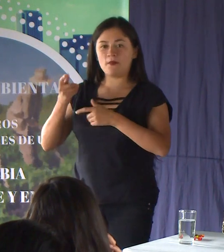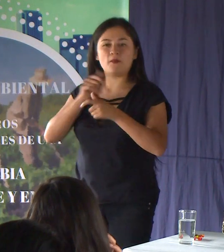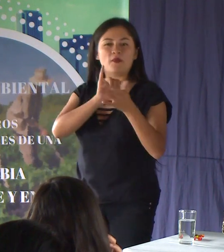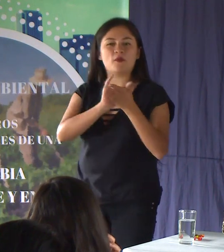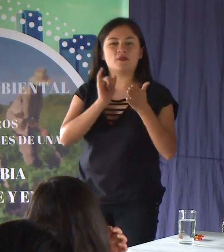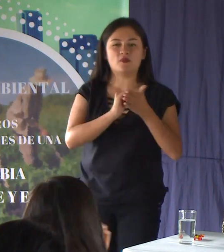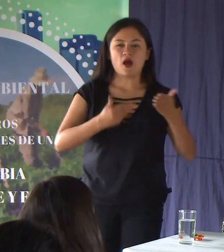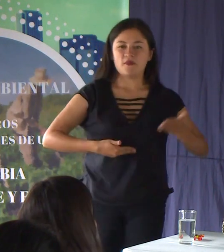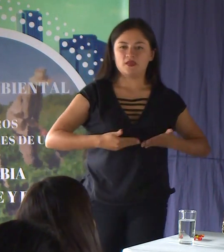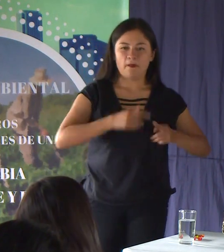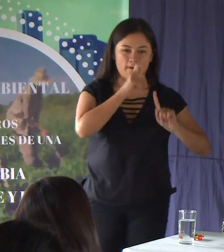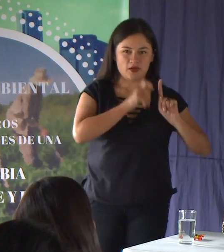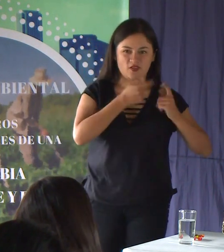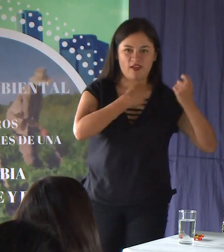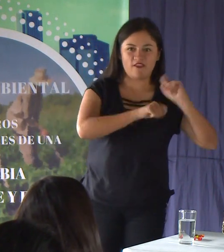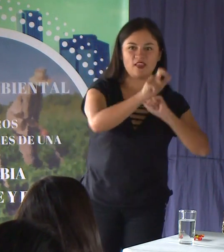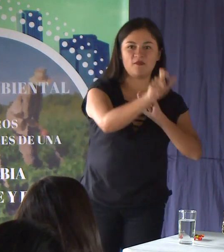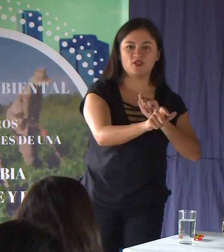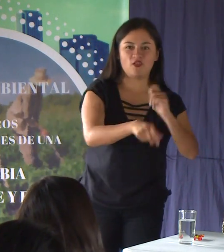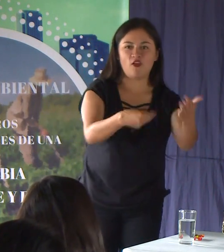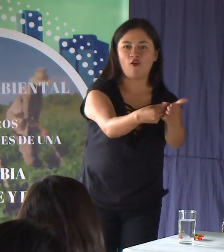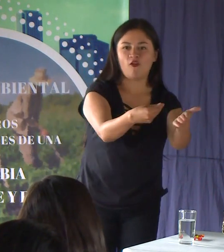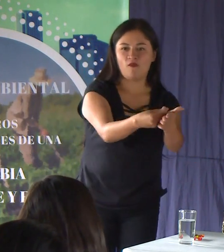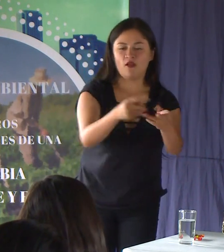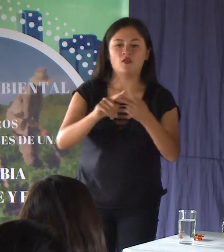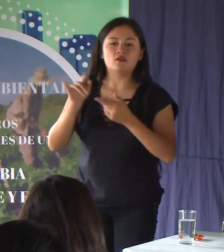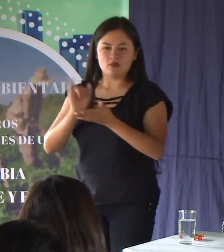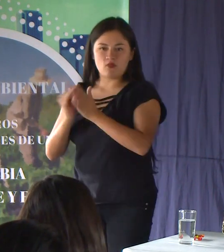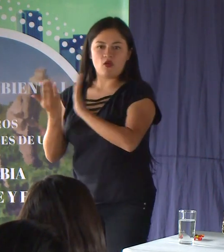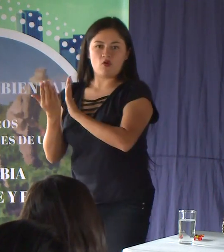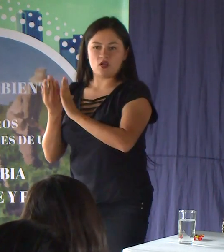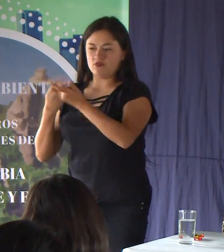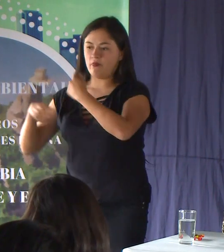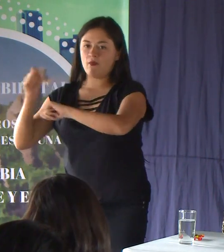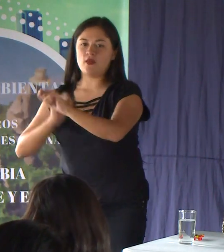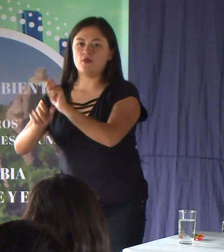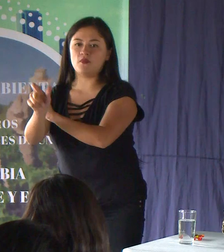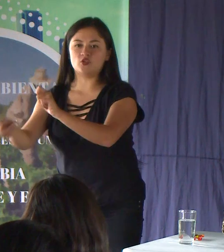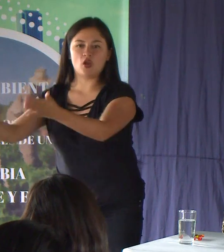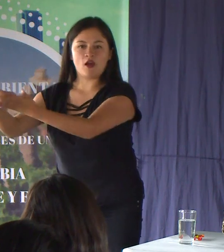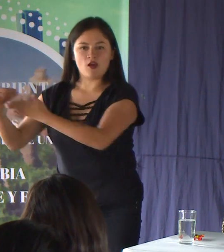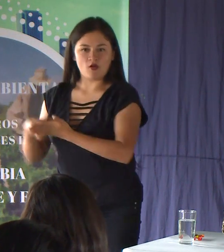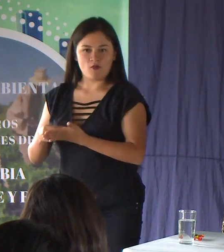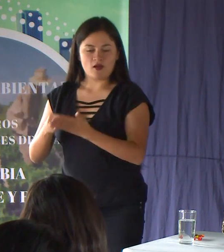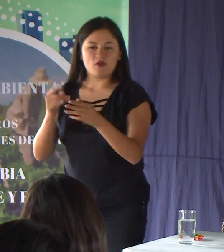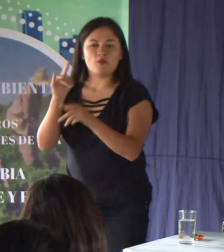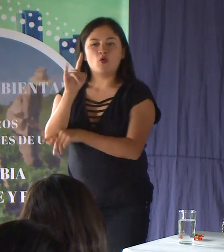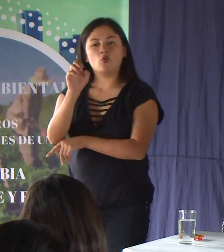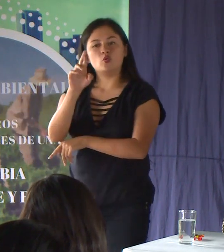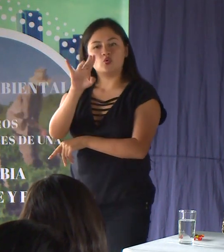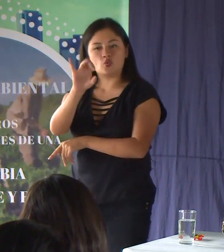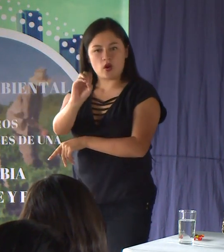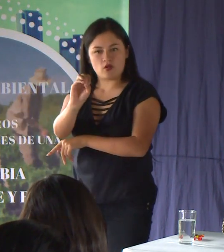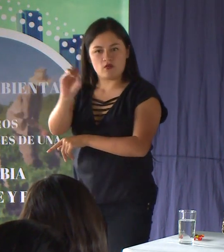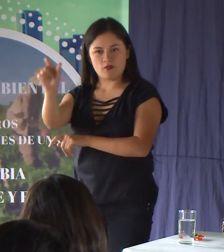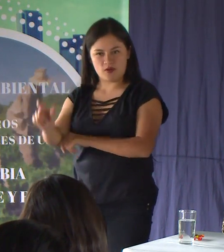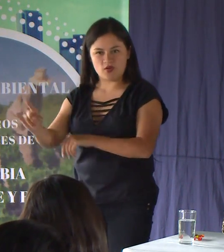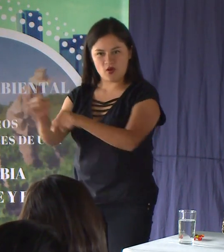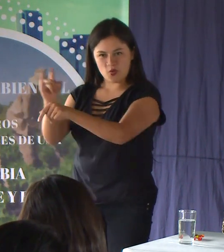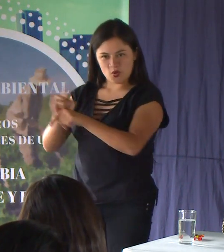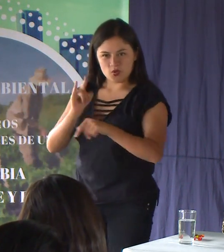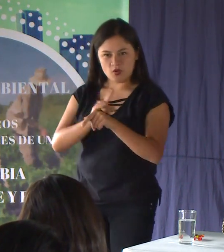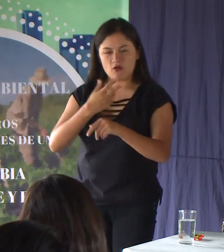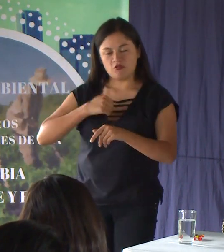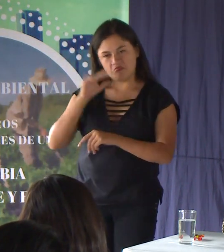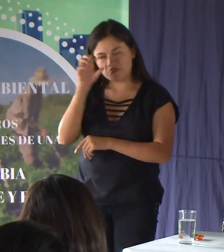Y ese usuario como un sujeto al que podemos determinar de antemano, con quien podemos